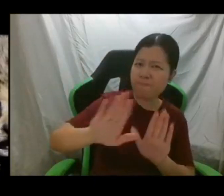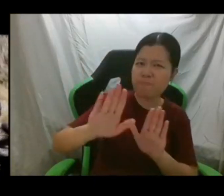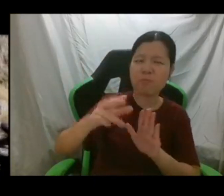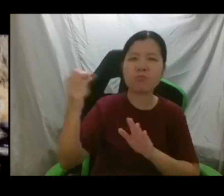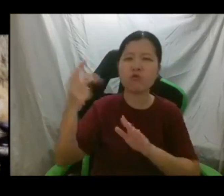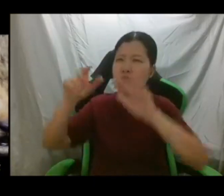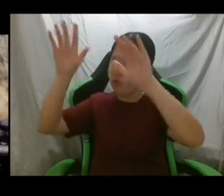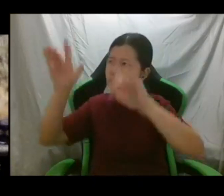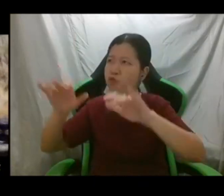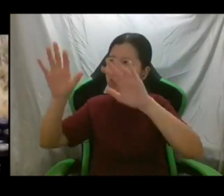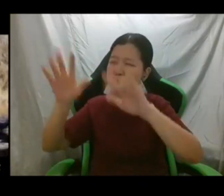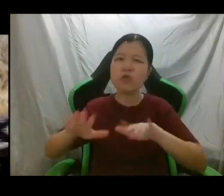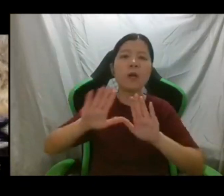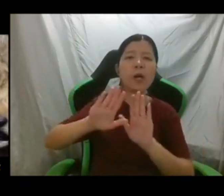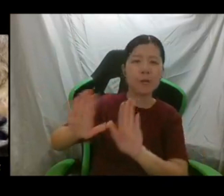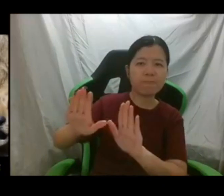雨。